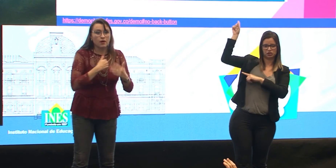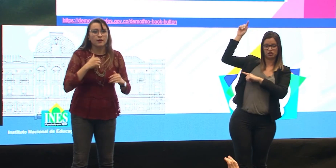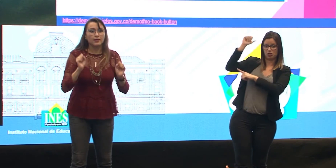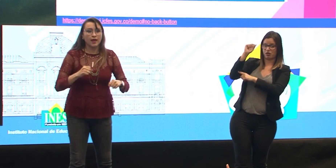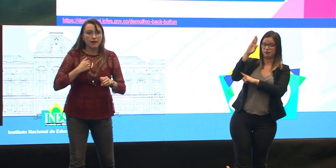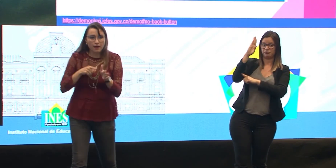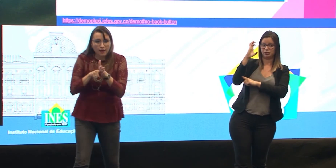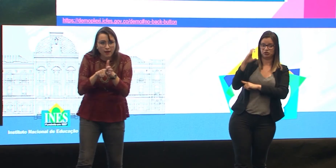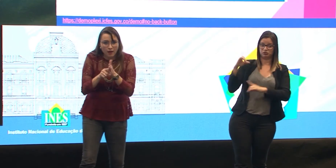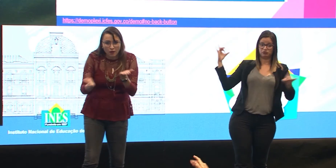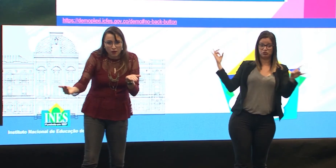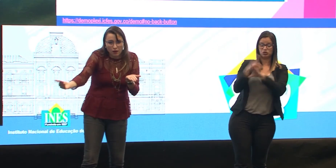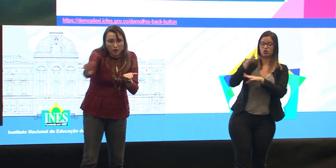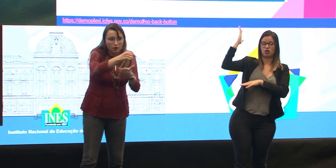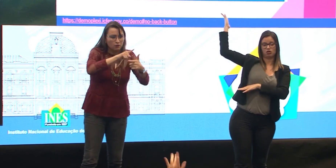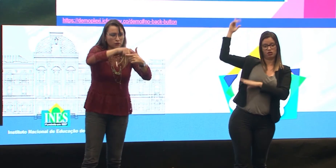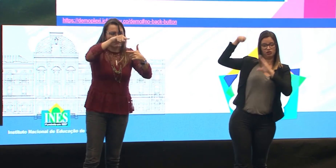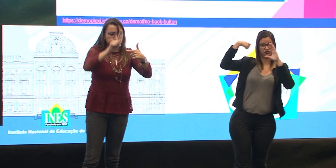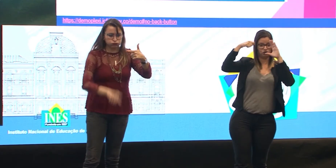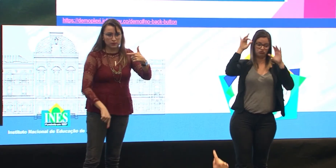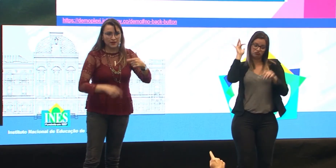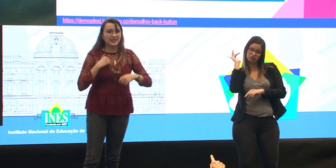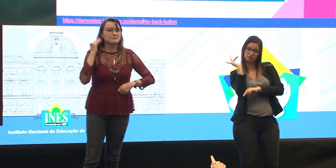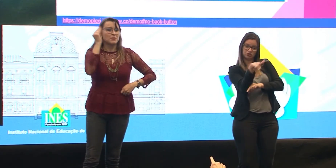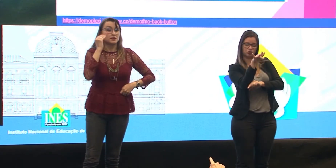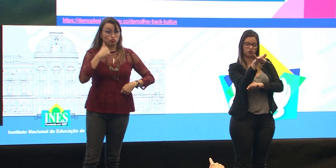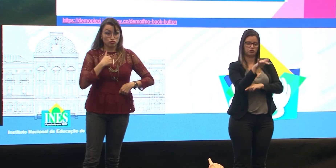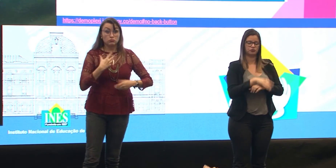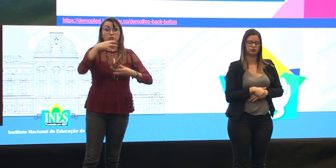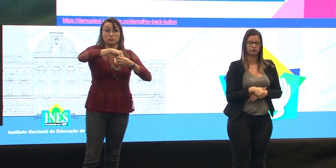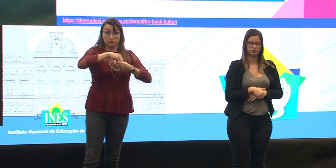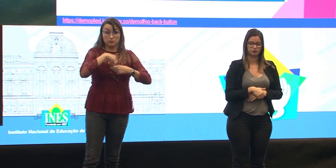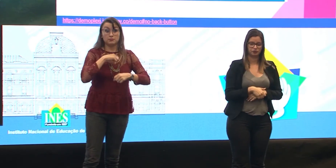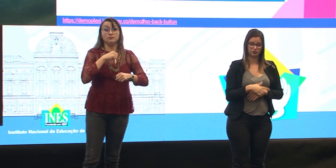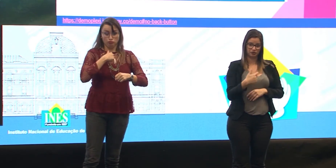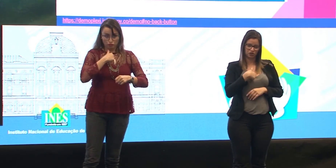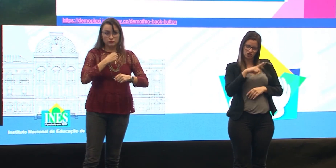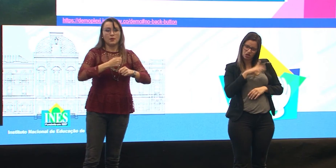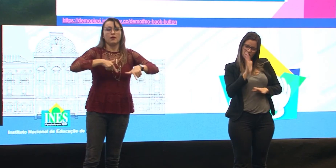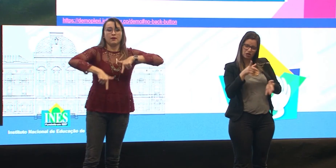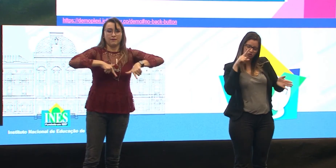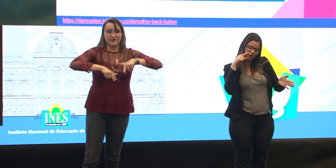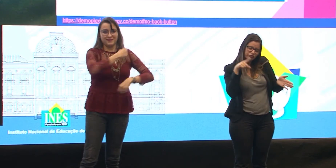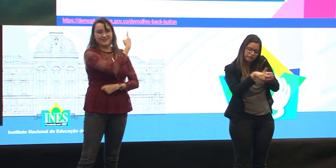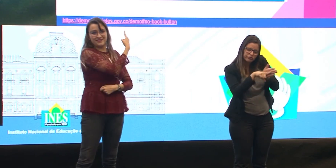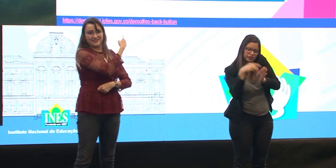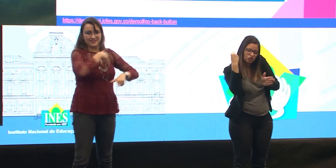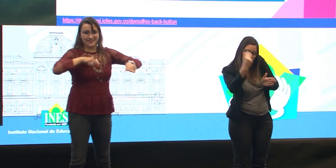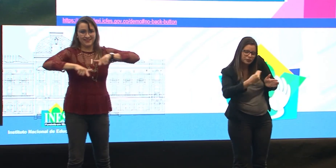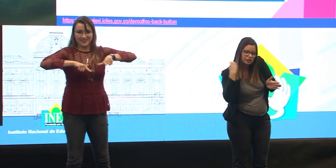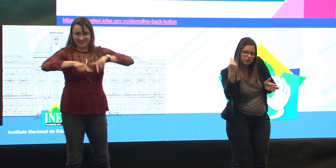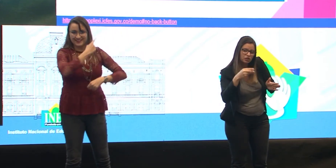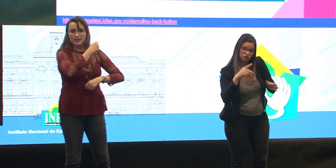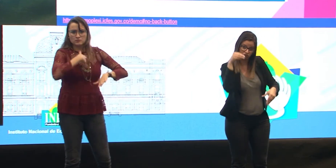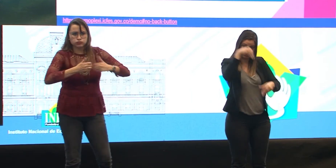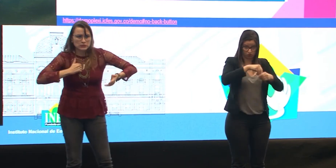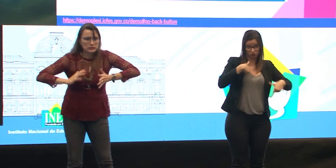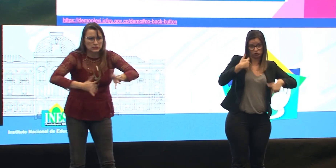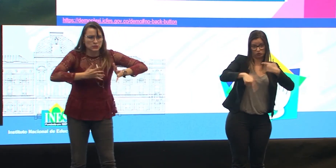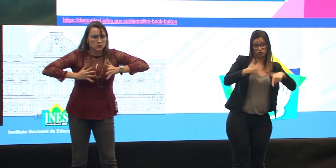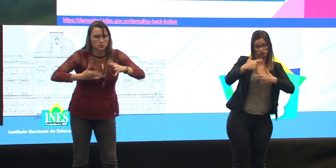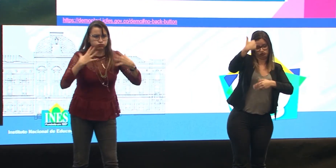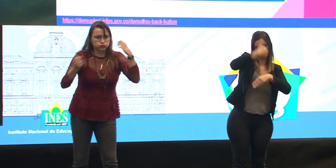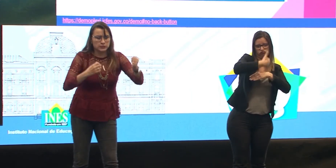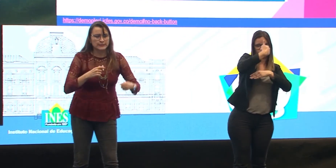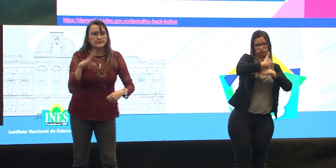e as pessoas podem respondê-las. Para que eu estive nesse processo, eu trabalhei nesse processo